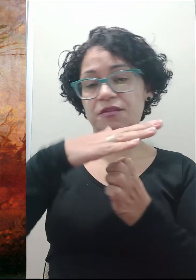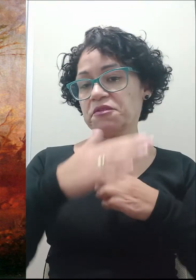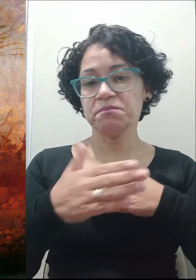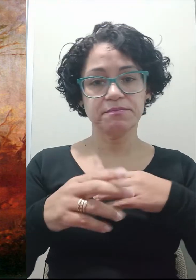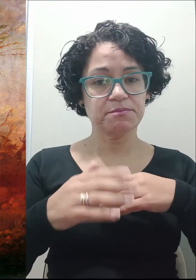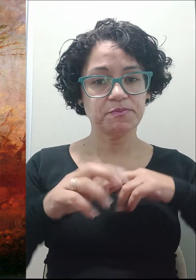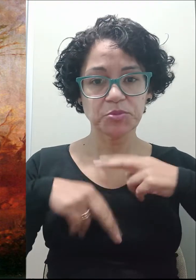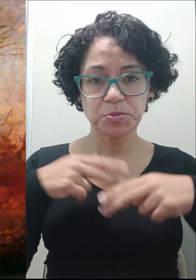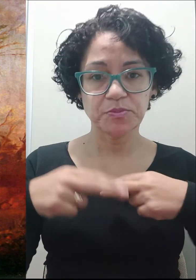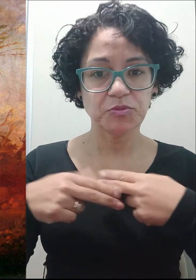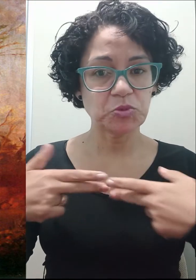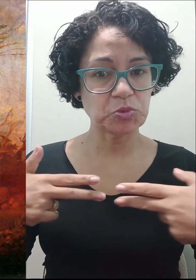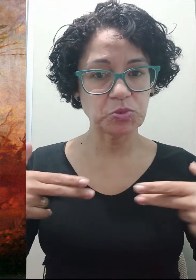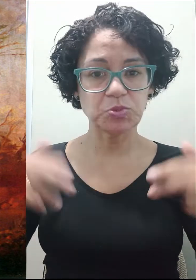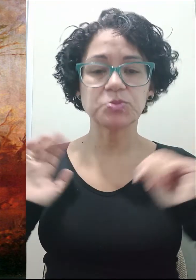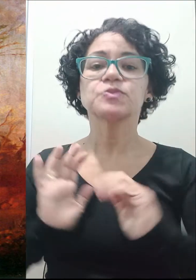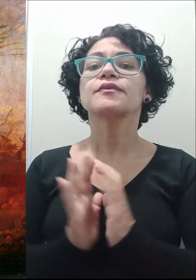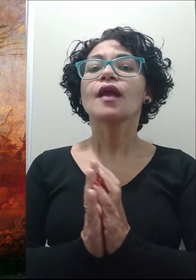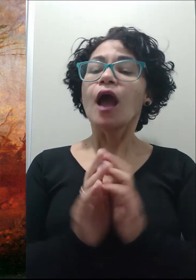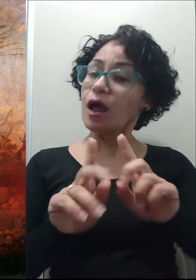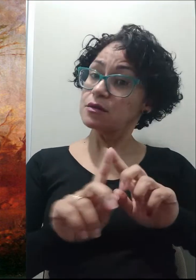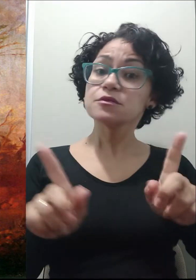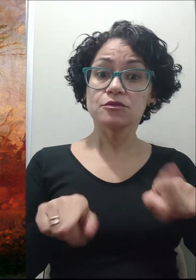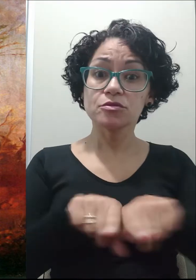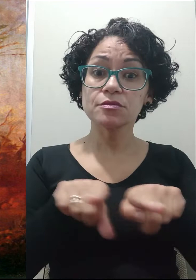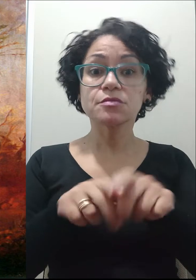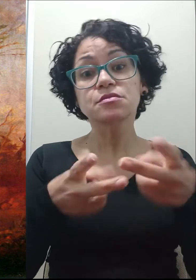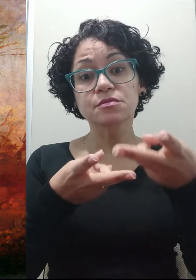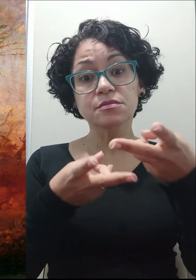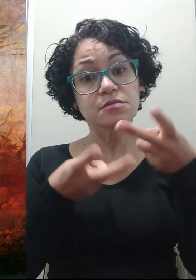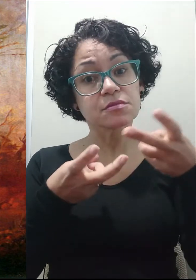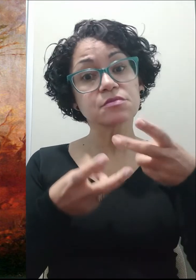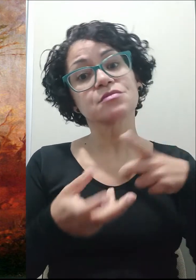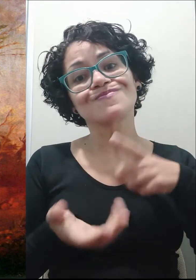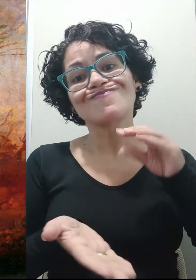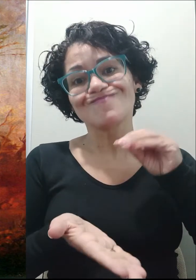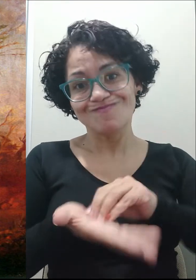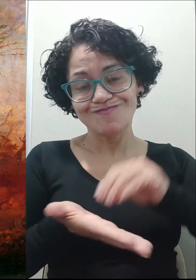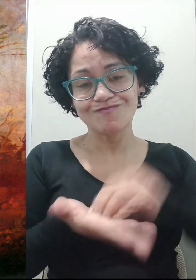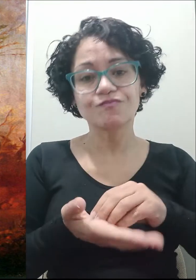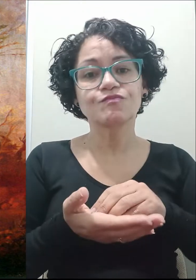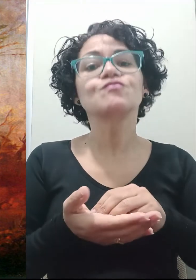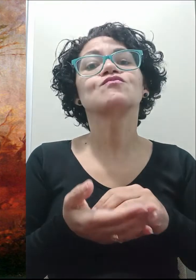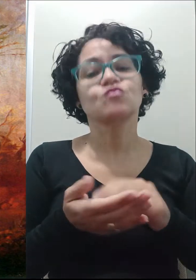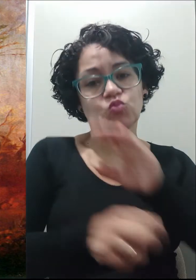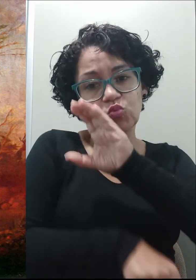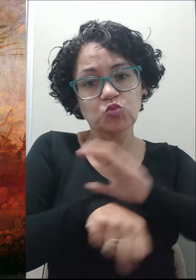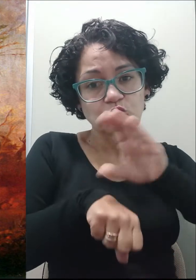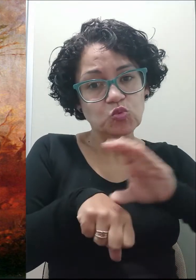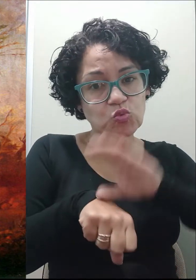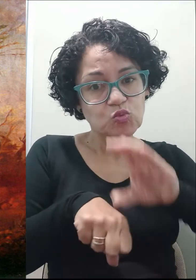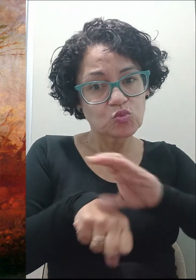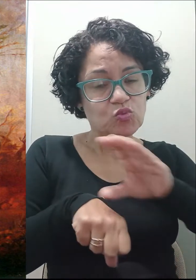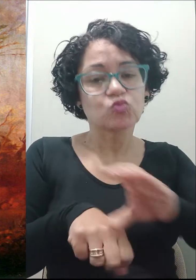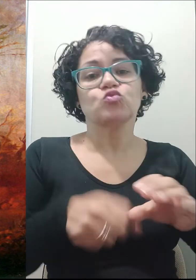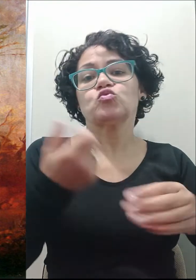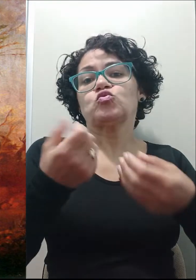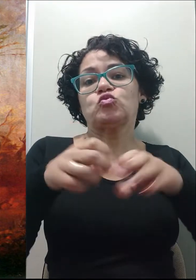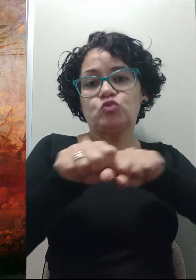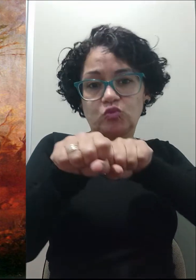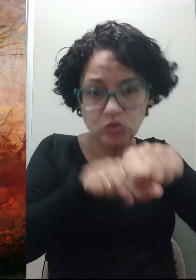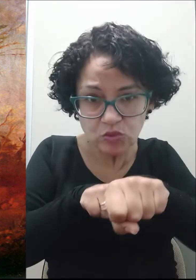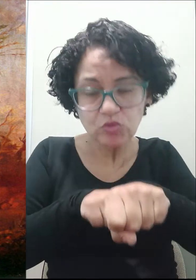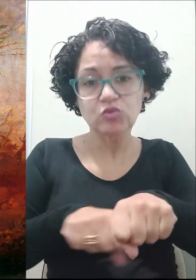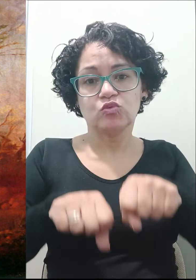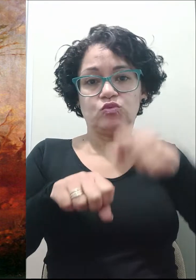etc. No entanto, percebe-se ainda a falta de capacitação dos tios